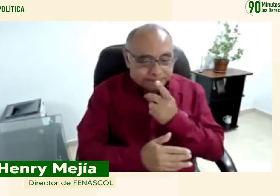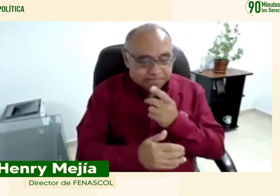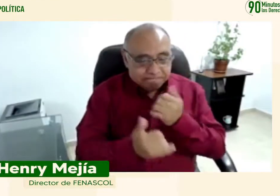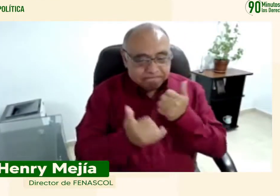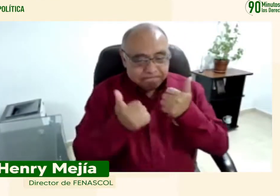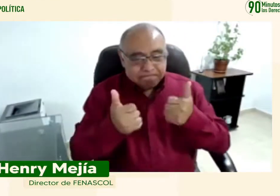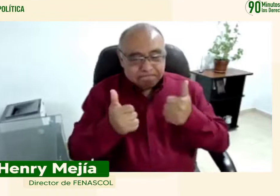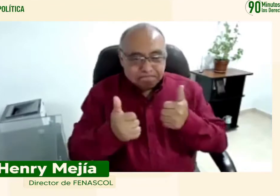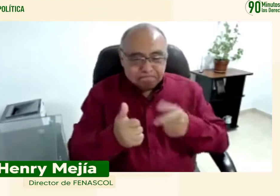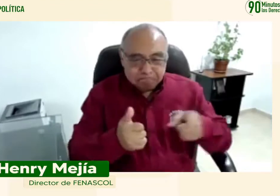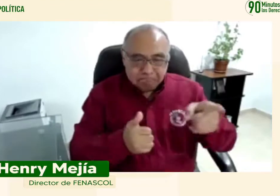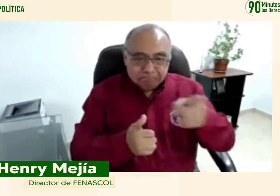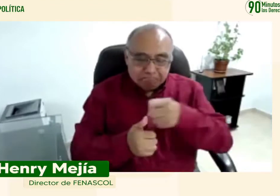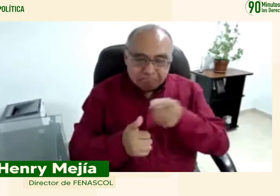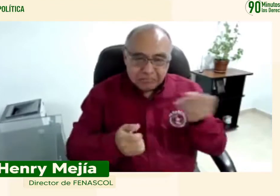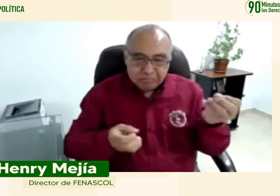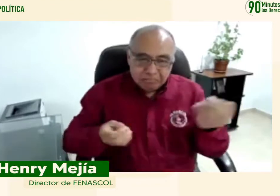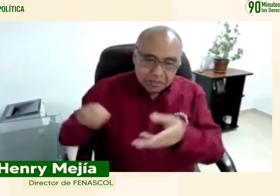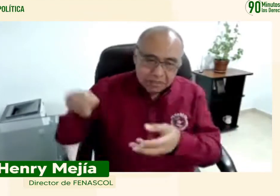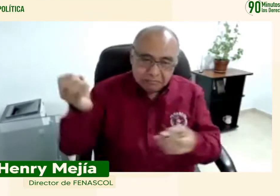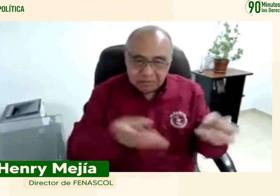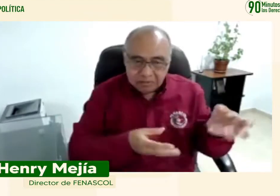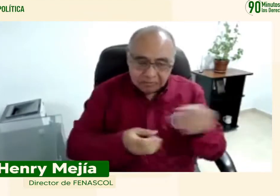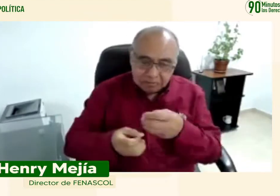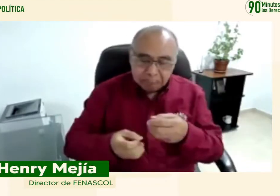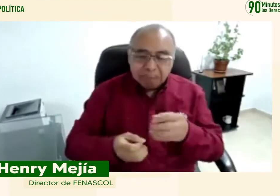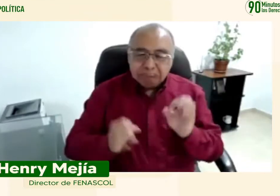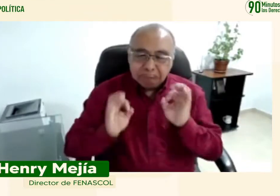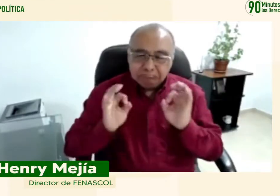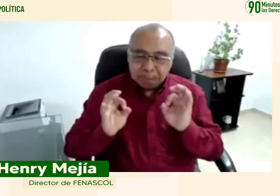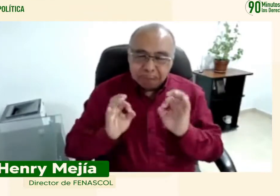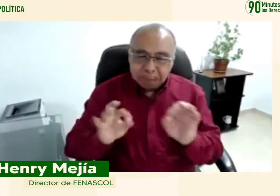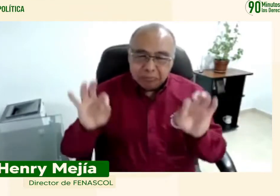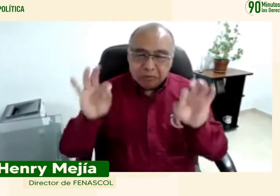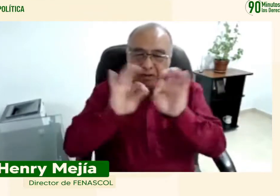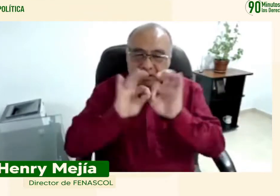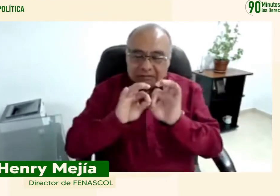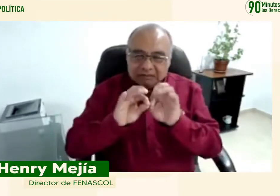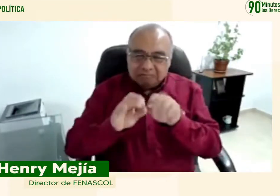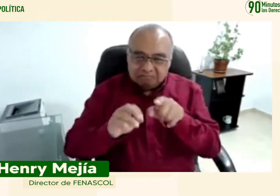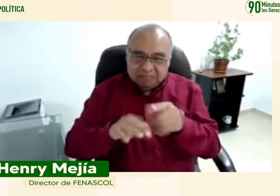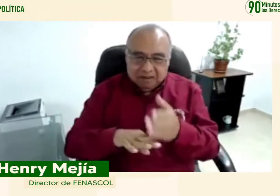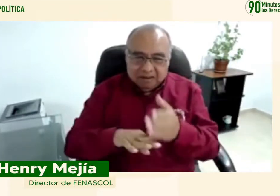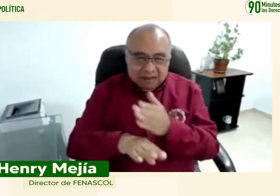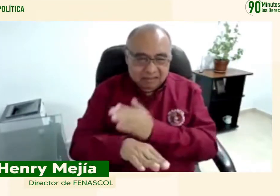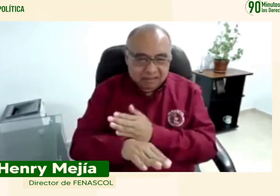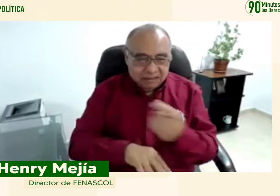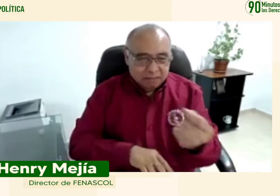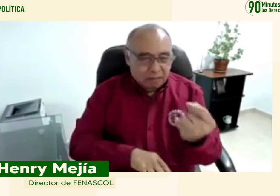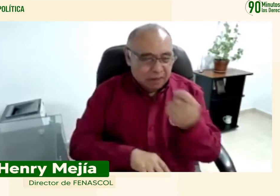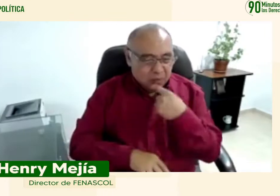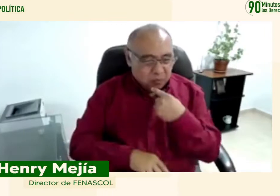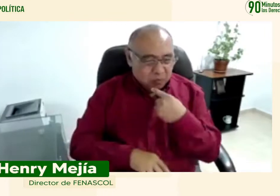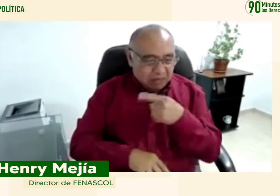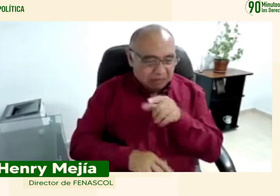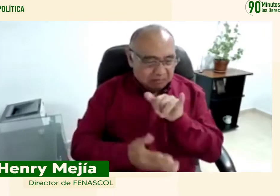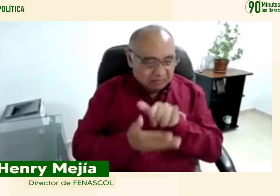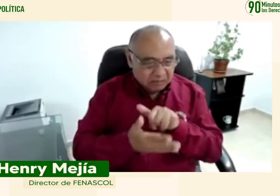gracias cinta muy bien interesante las posturas y las opiniones que han dado anteriormente